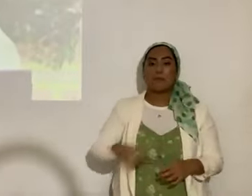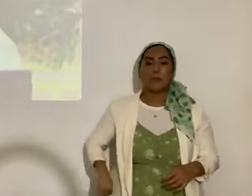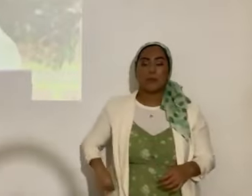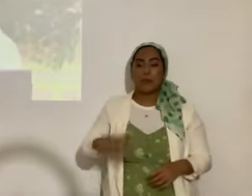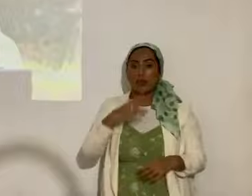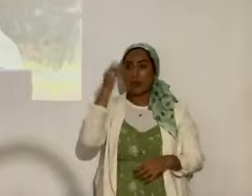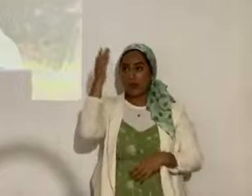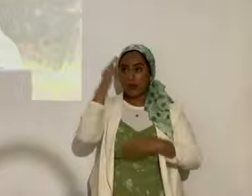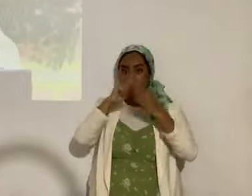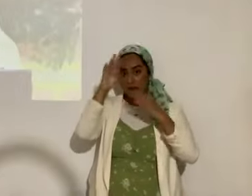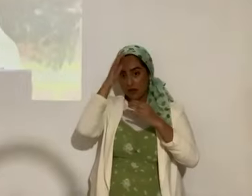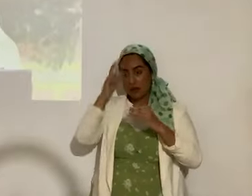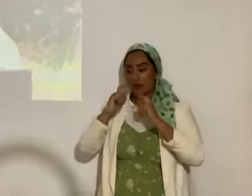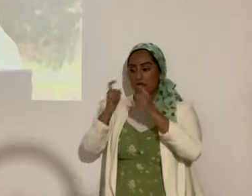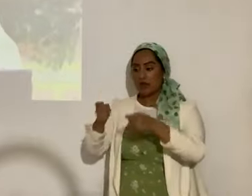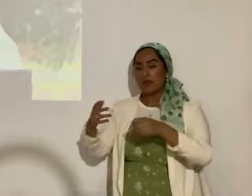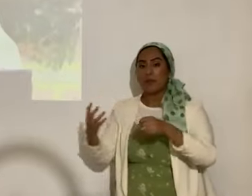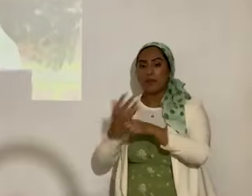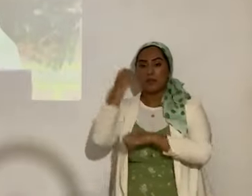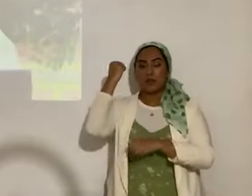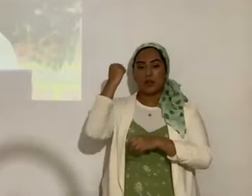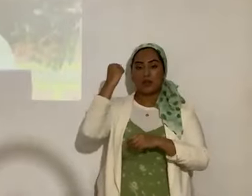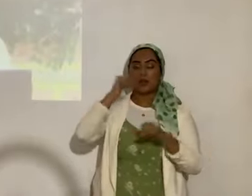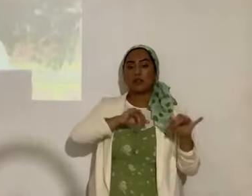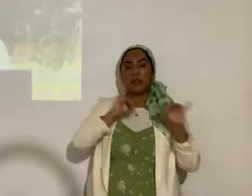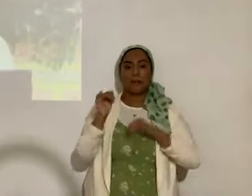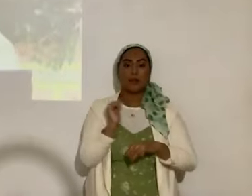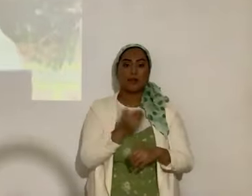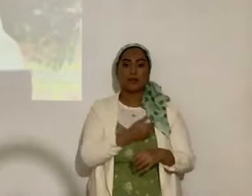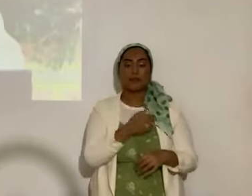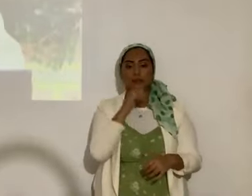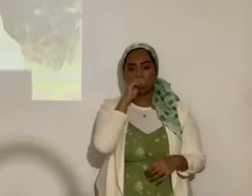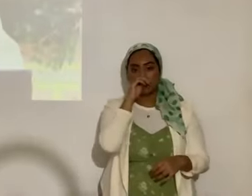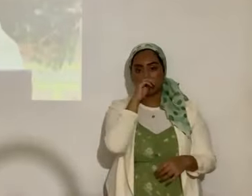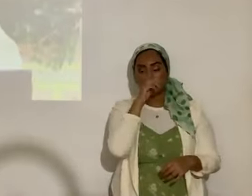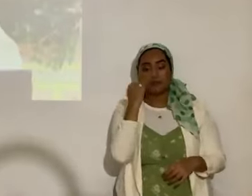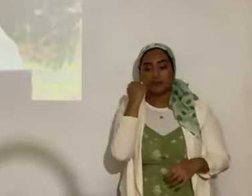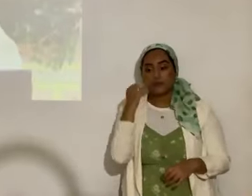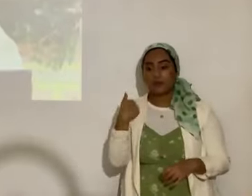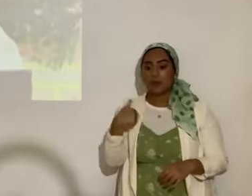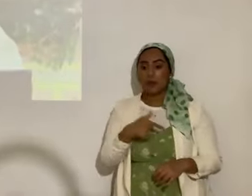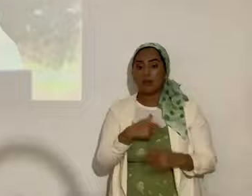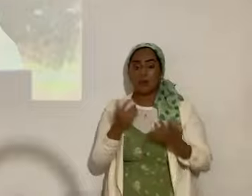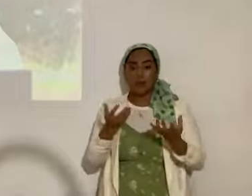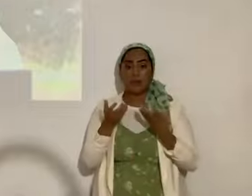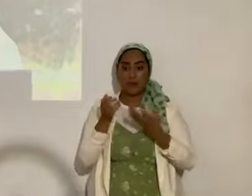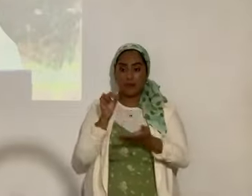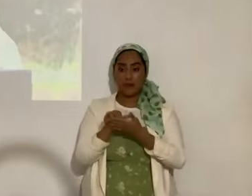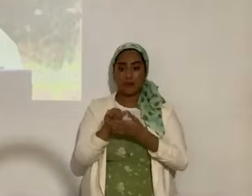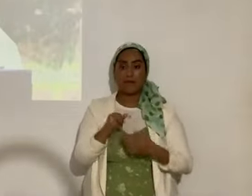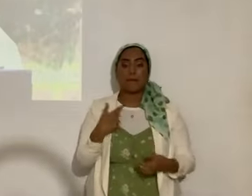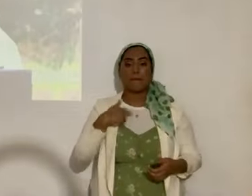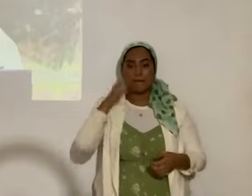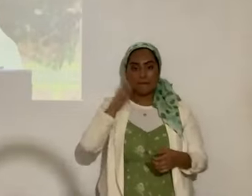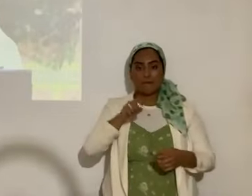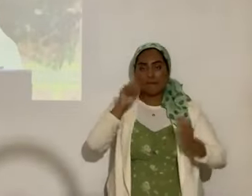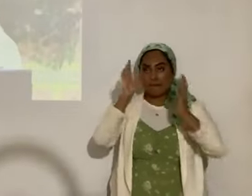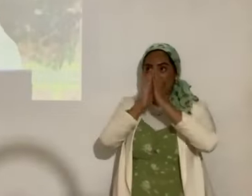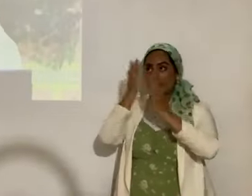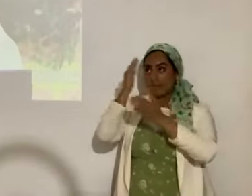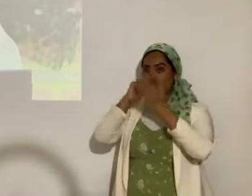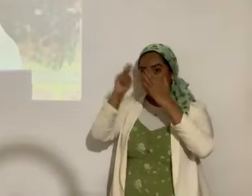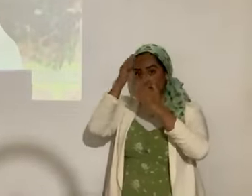Eterno les concede la victoria así en nosotros si nosotros queremos esto debemos pedir